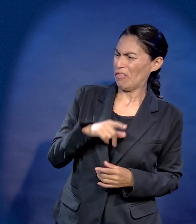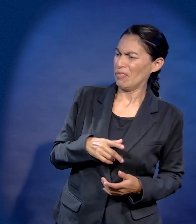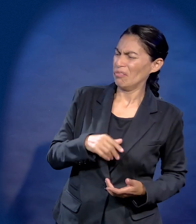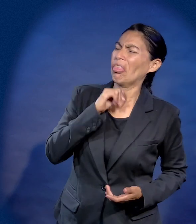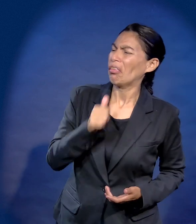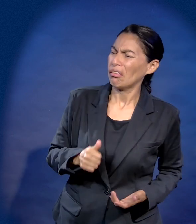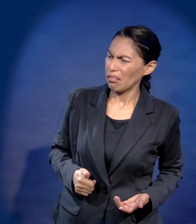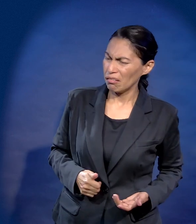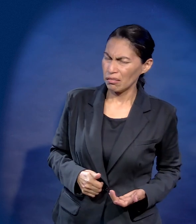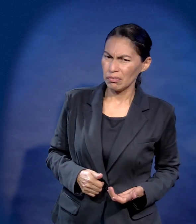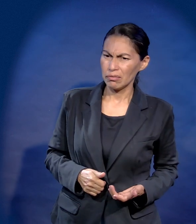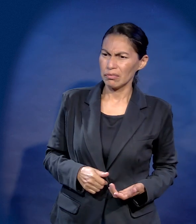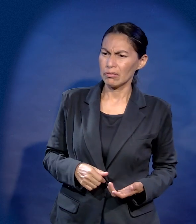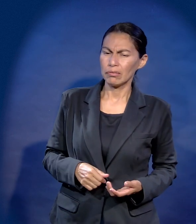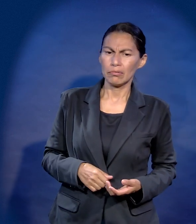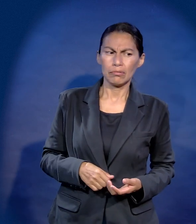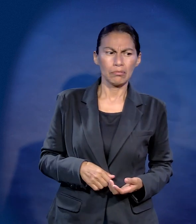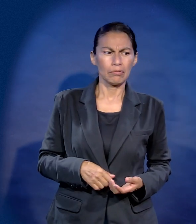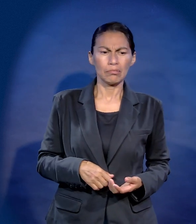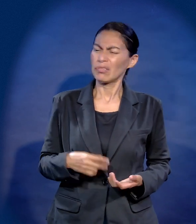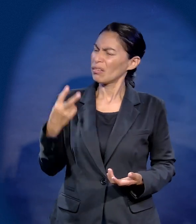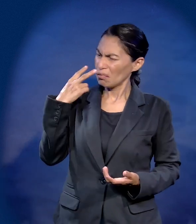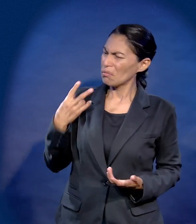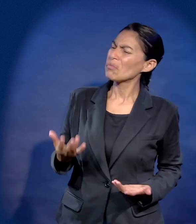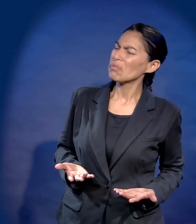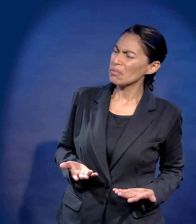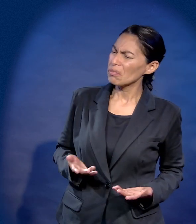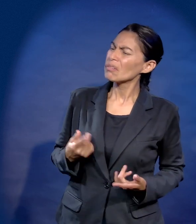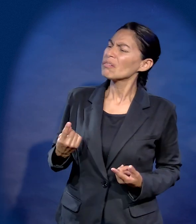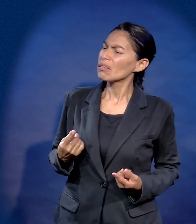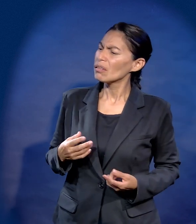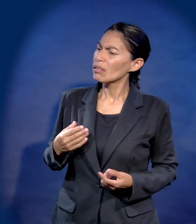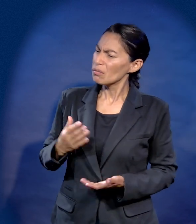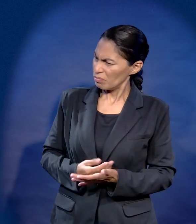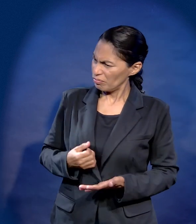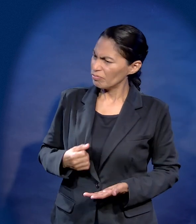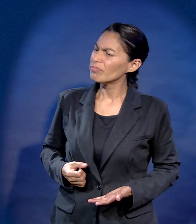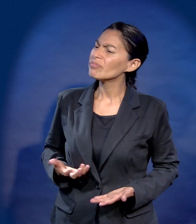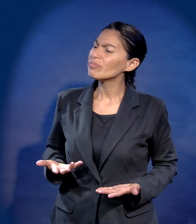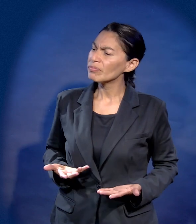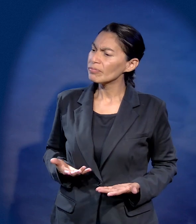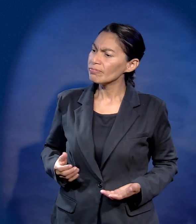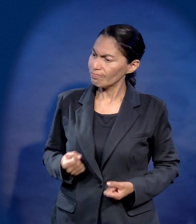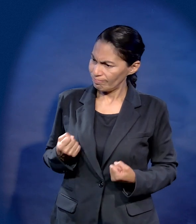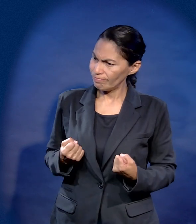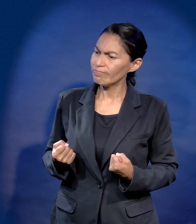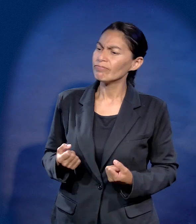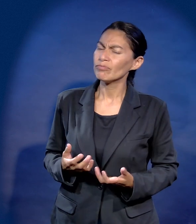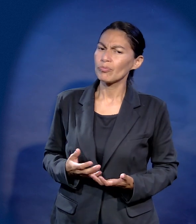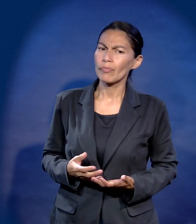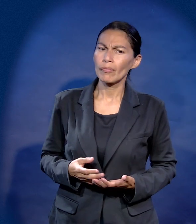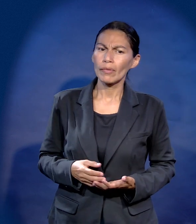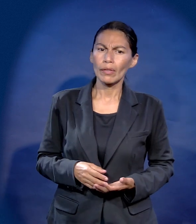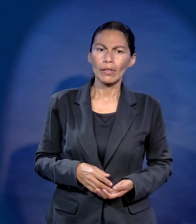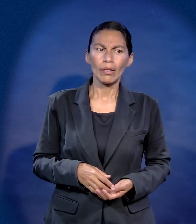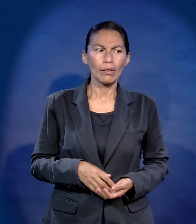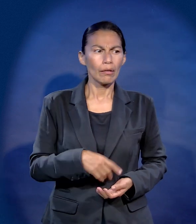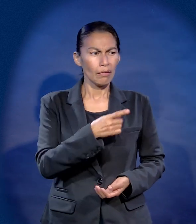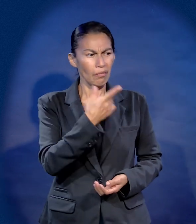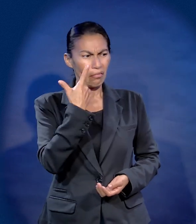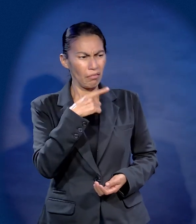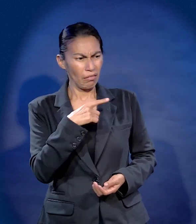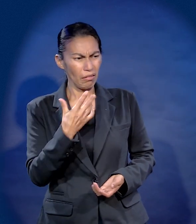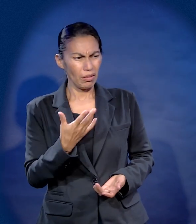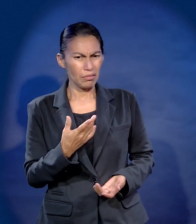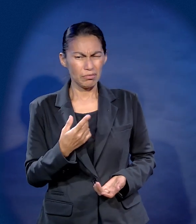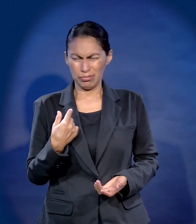usted. Y decía, ¿feo? ¿Feo? Nada. Ven, ¿qué me ves? ¿Qué? Órale, ahorita. Pero ahora que el Espíritu Santo